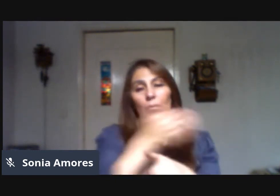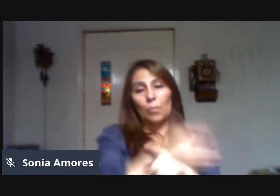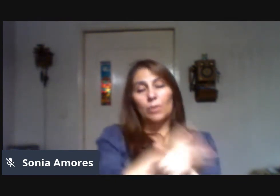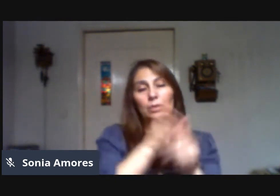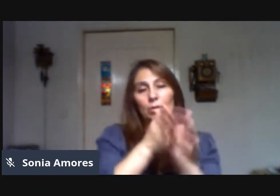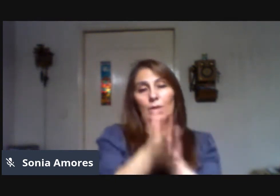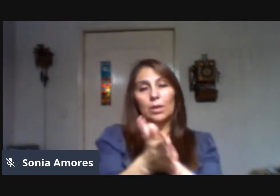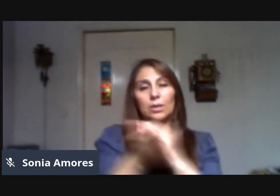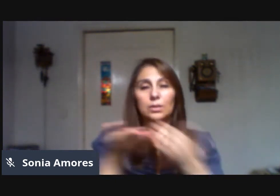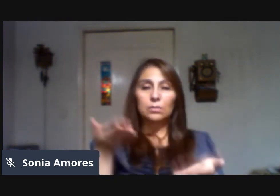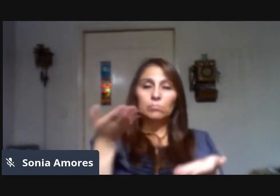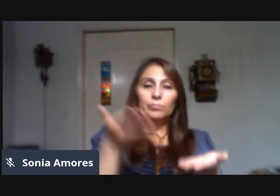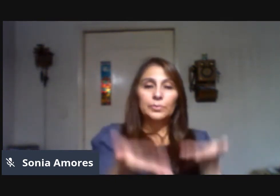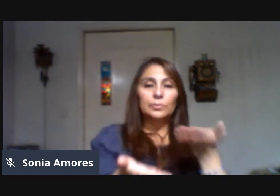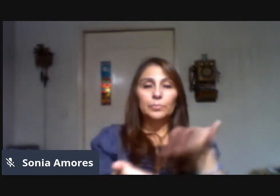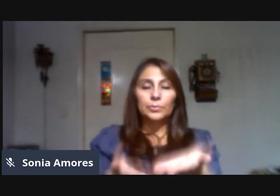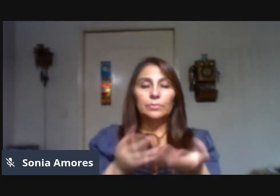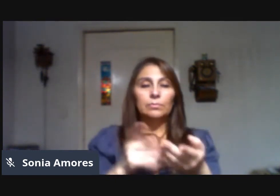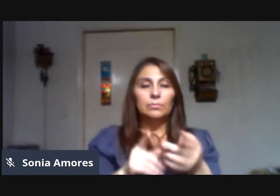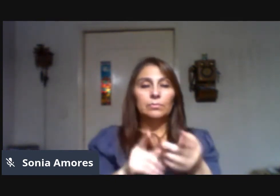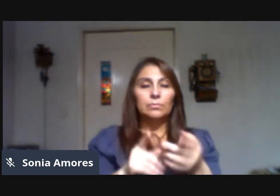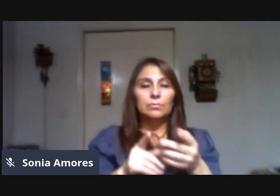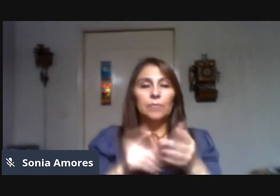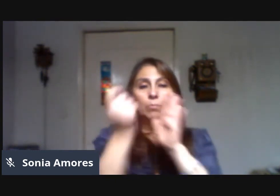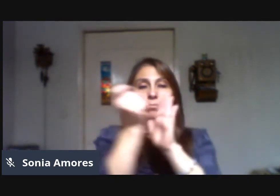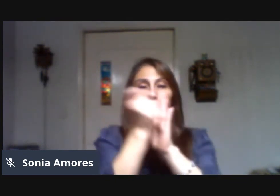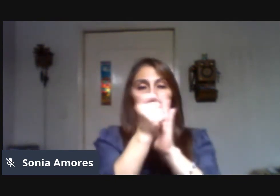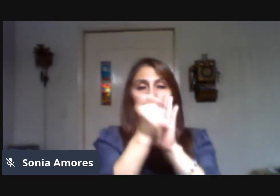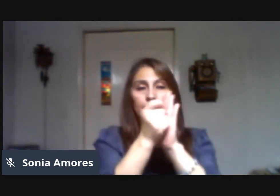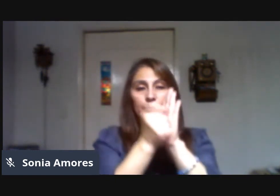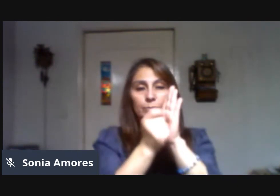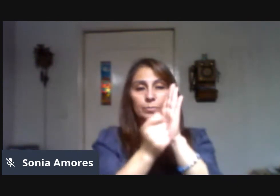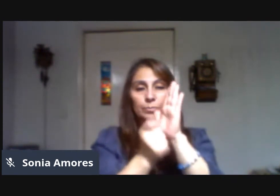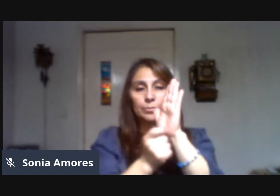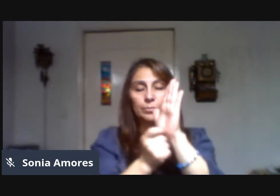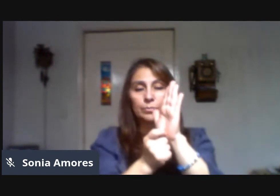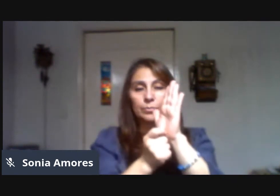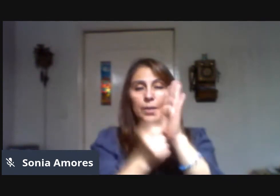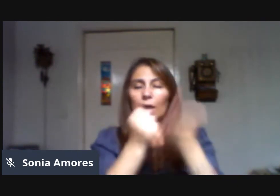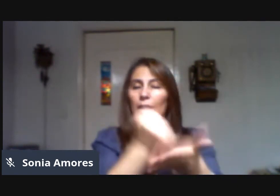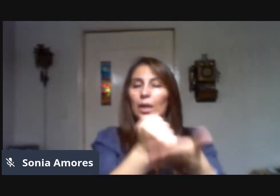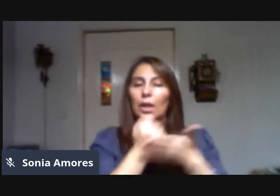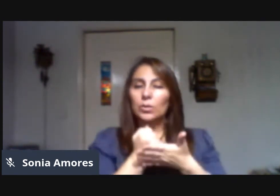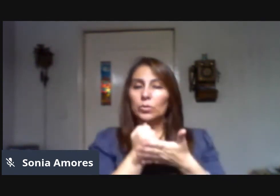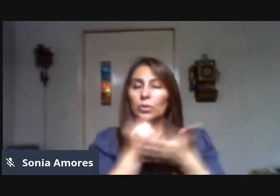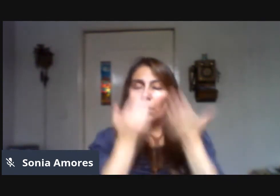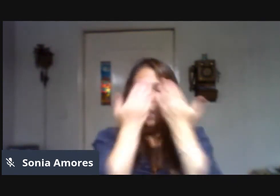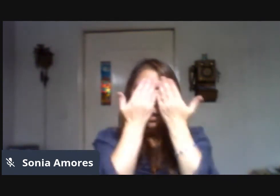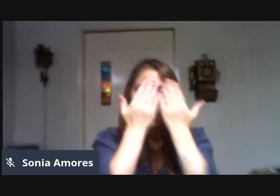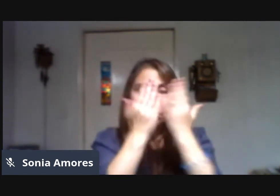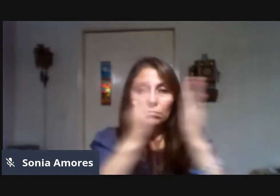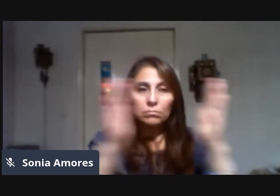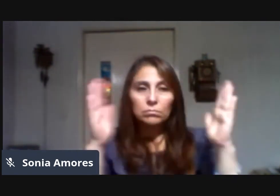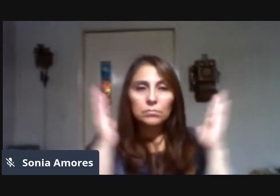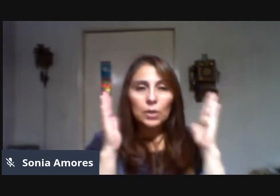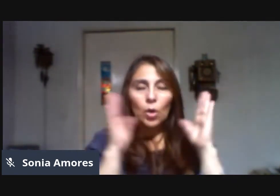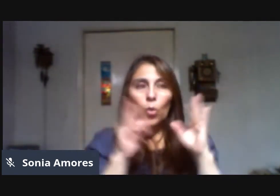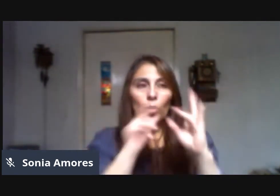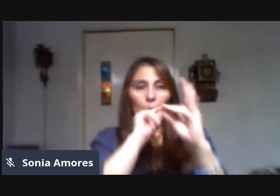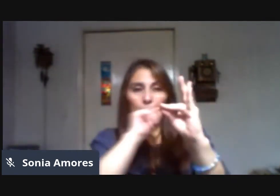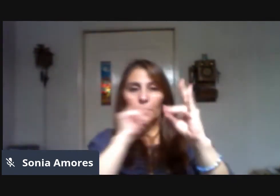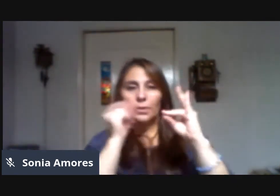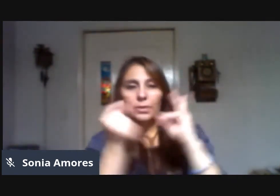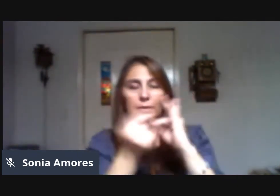aportar elementos que permitan abrir un panorama frente a la crisis